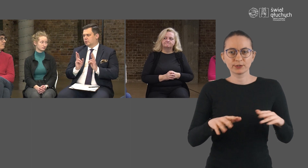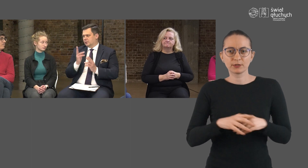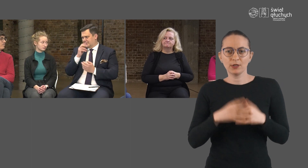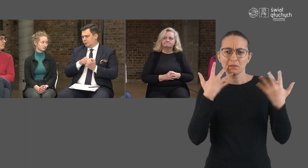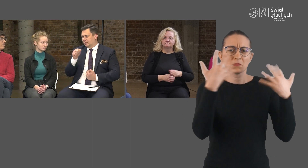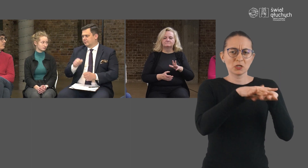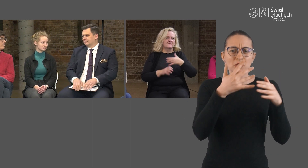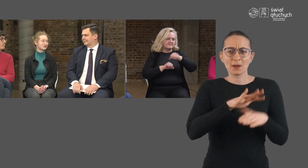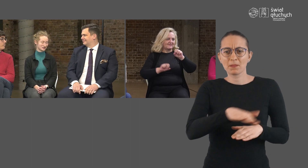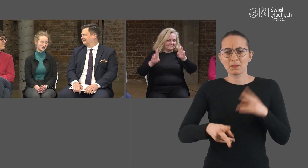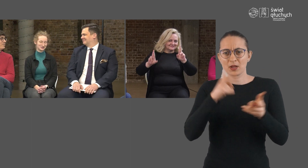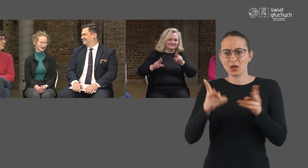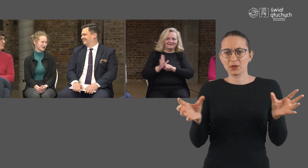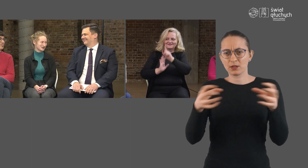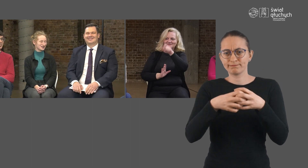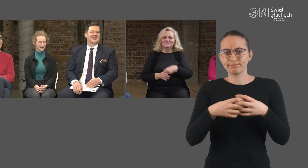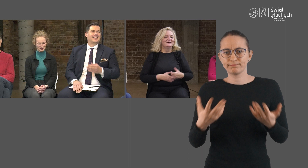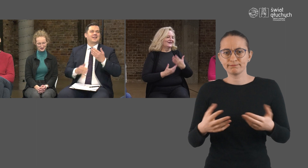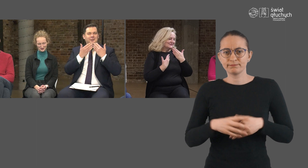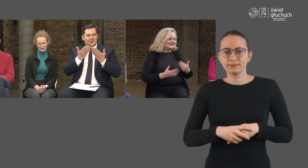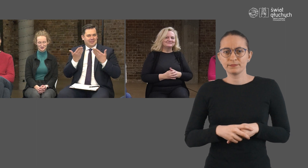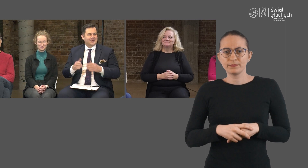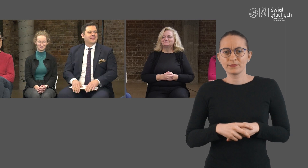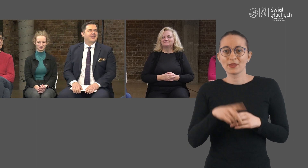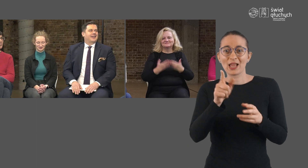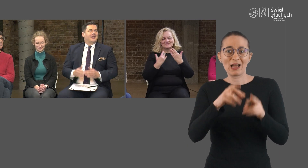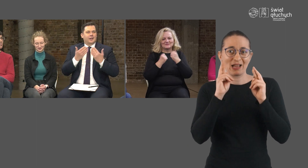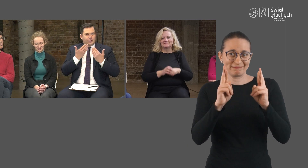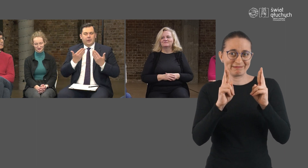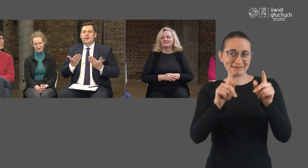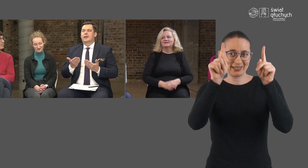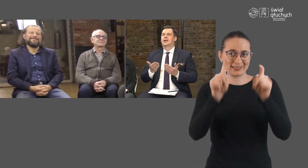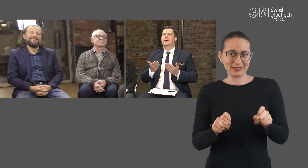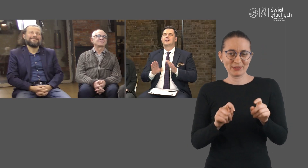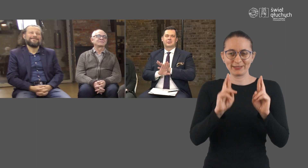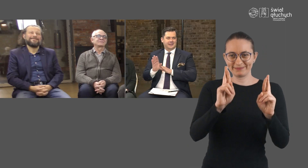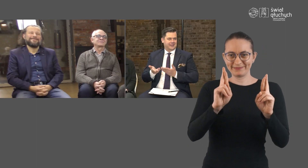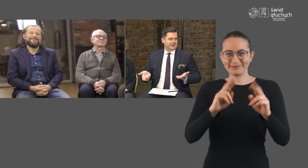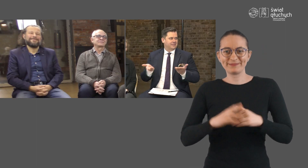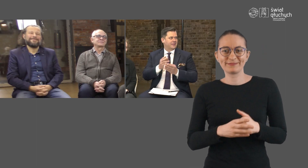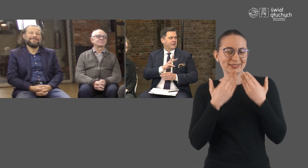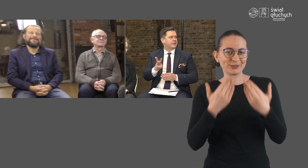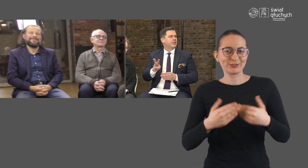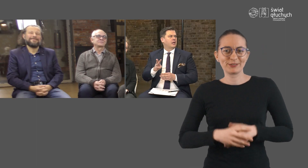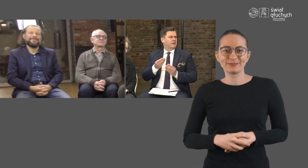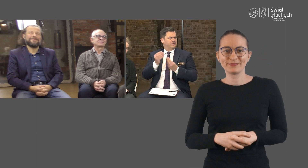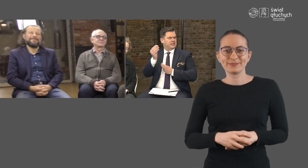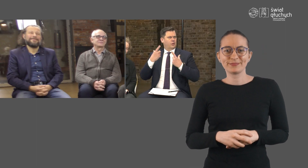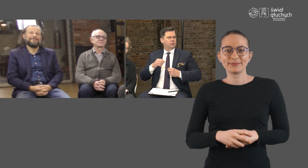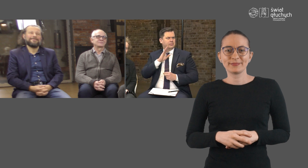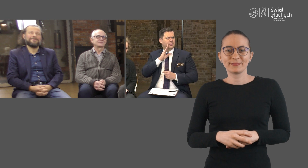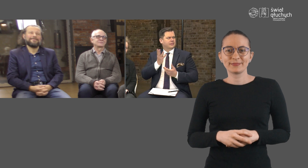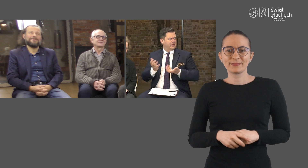Trzymamy kciuki za maturę. Dziękuję bardzo. Dziękuję. Dziękuję. Dziękuję za